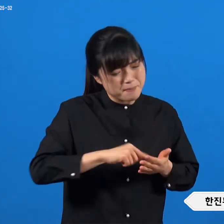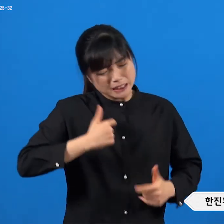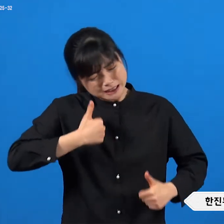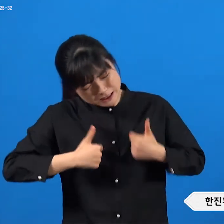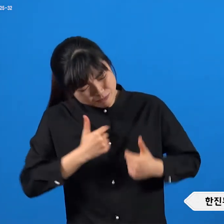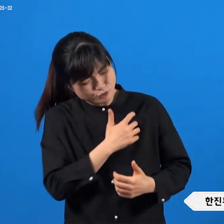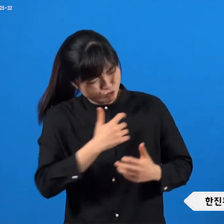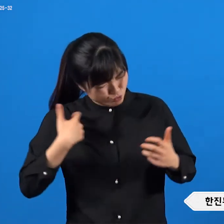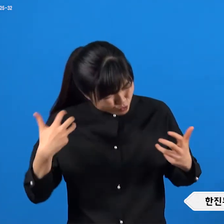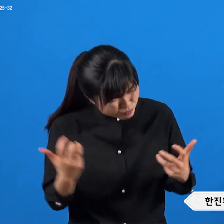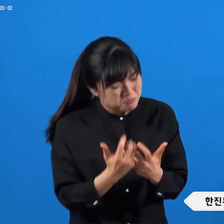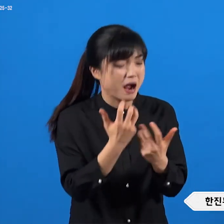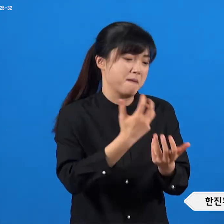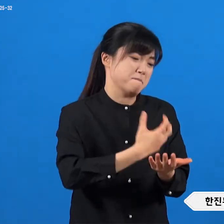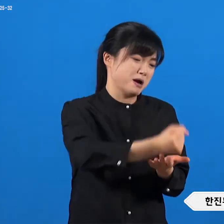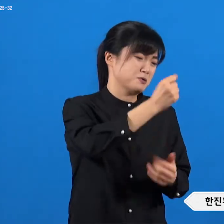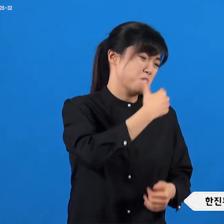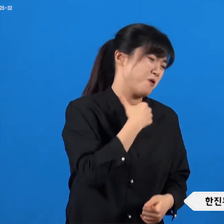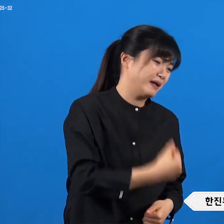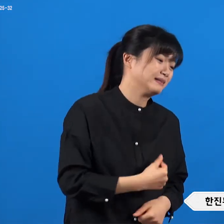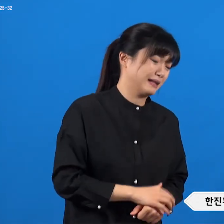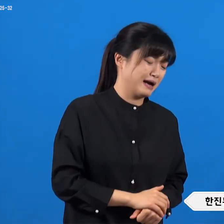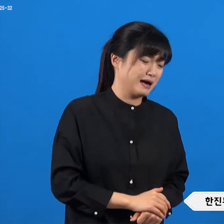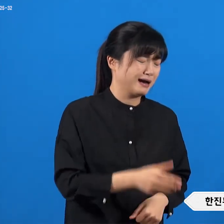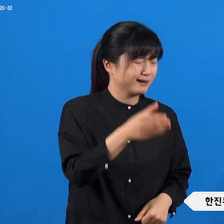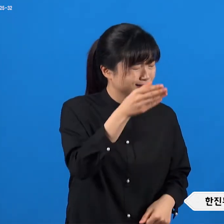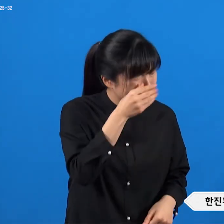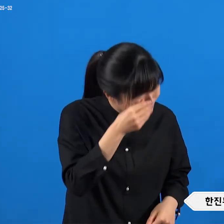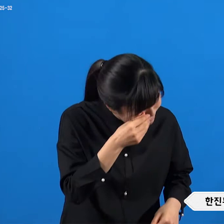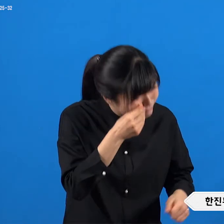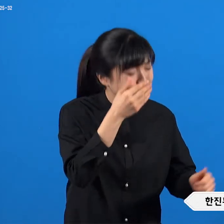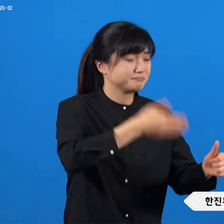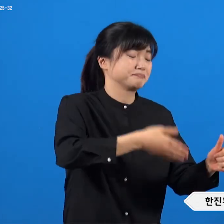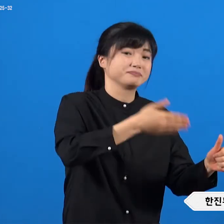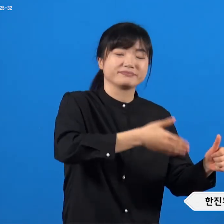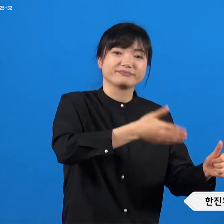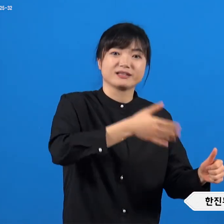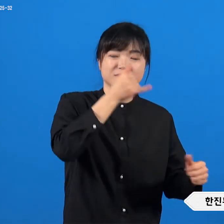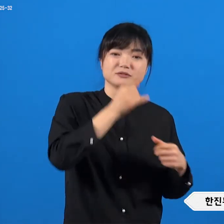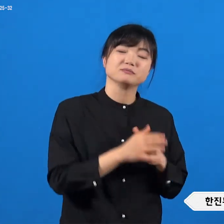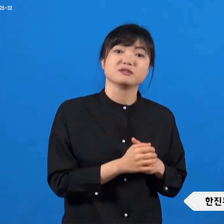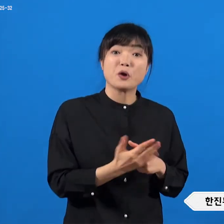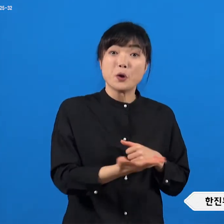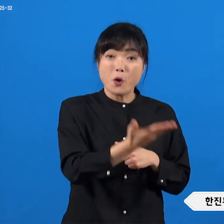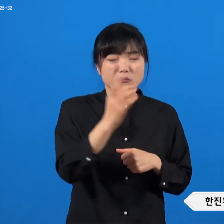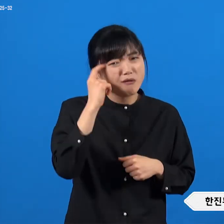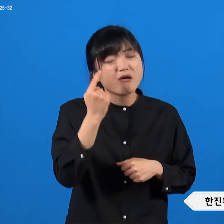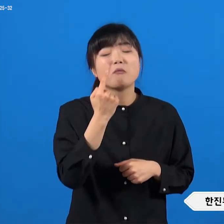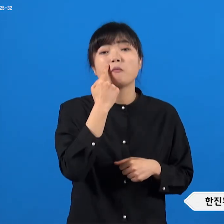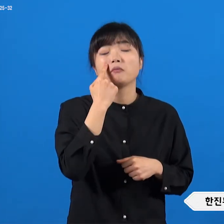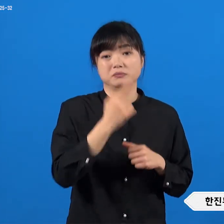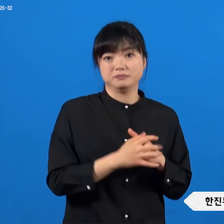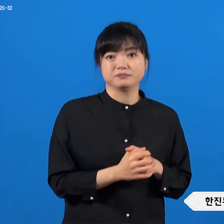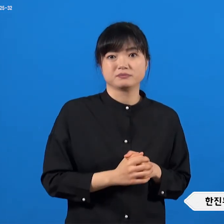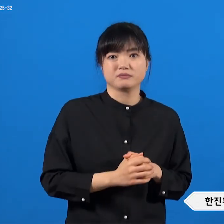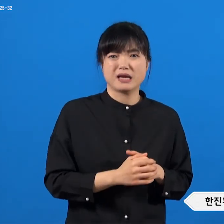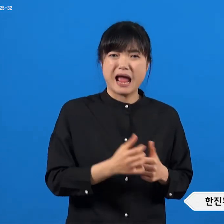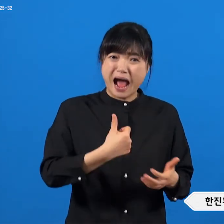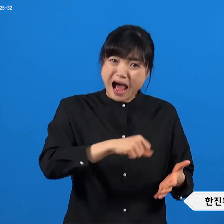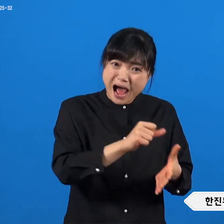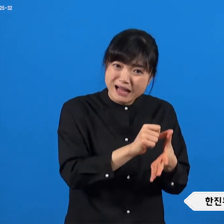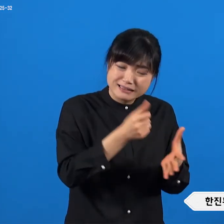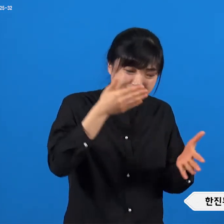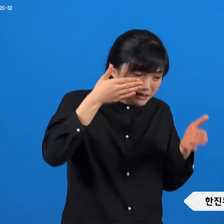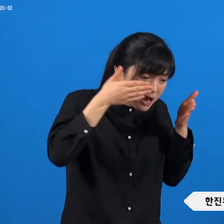기쁨으로 충만해졌으면 좋겠다. 그렇게 사정을 하는 것입니다. 여러분,